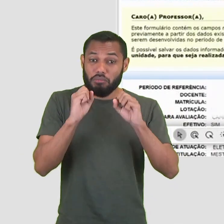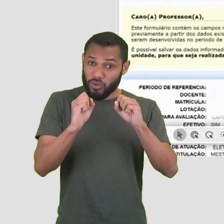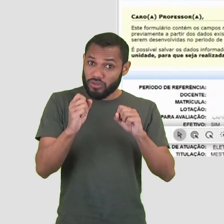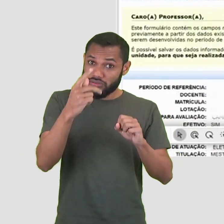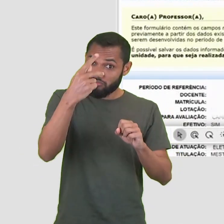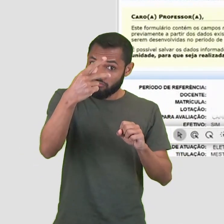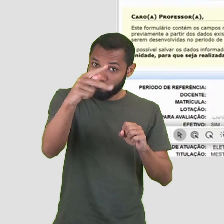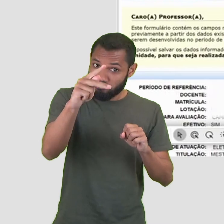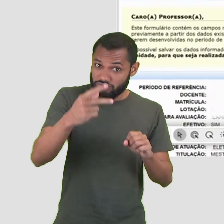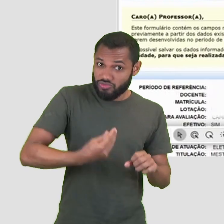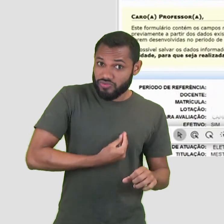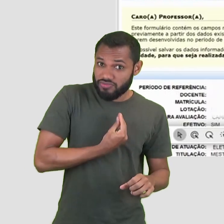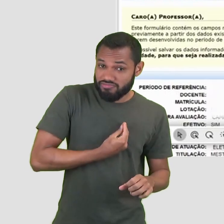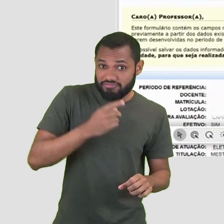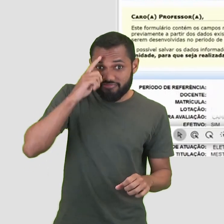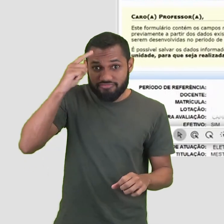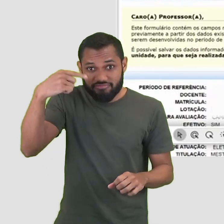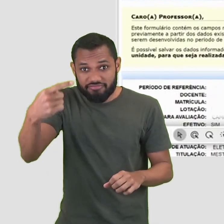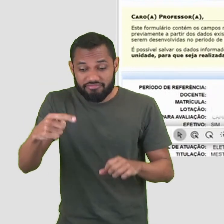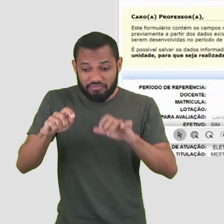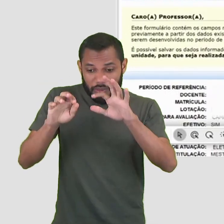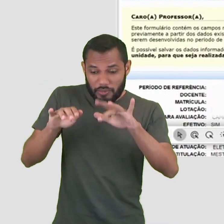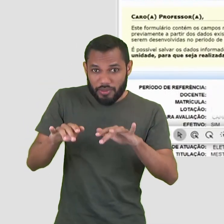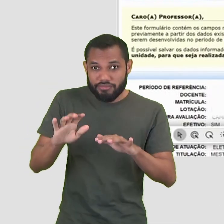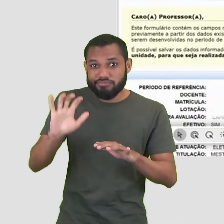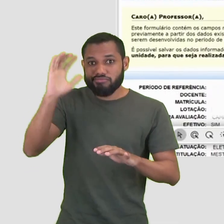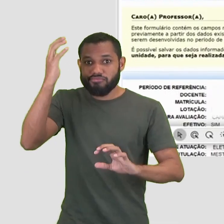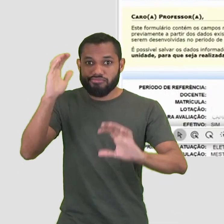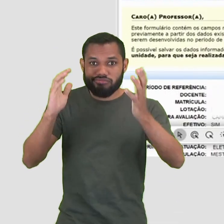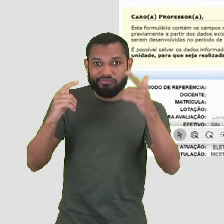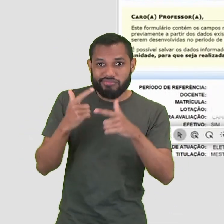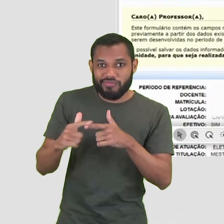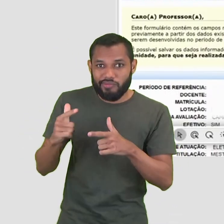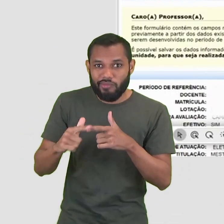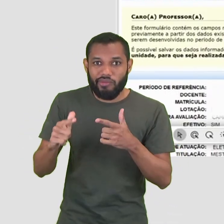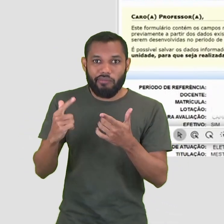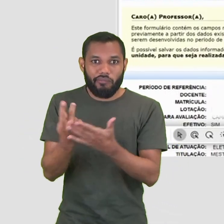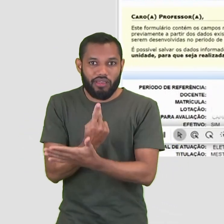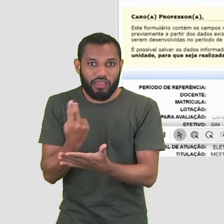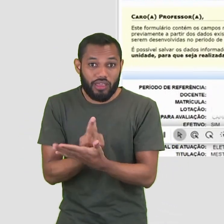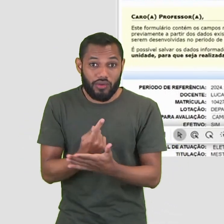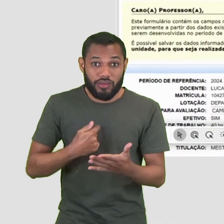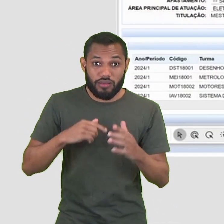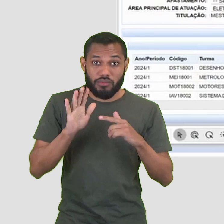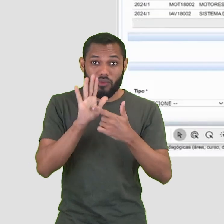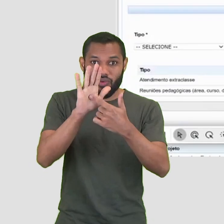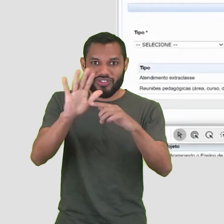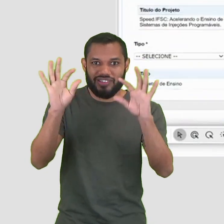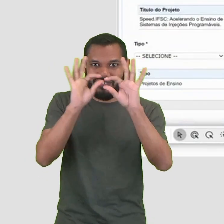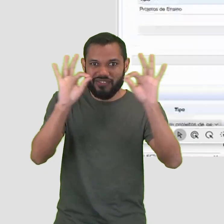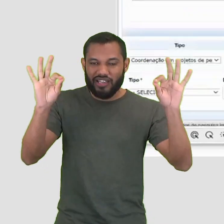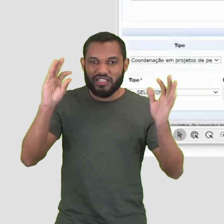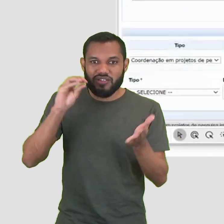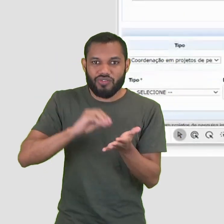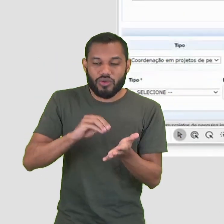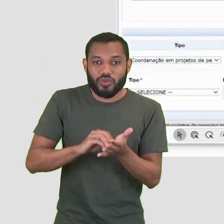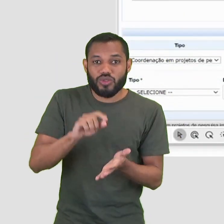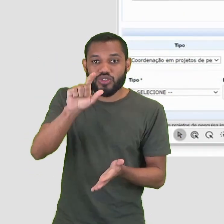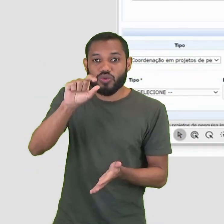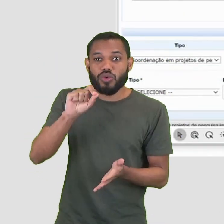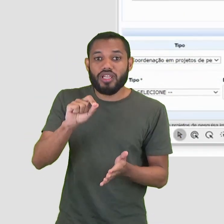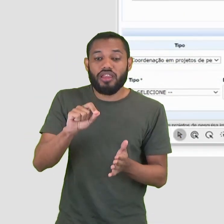vai enfrentar no preenchimento, né? Então, aqui ele está dando um recadinho que faltou preencher o tipo de atividade, de designação,